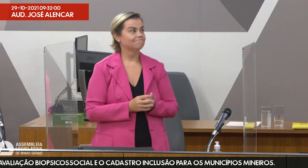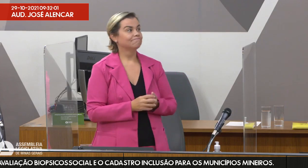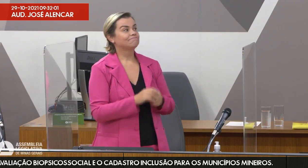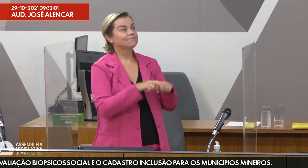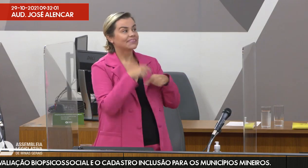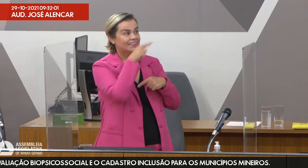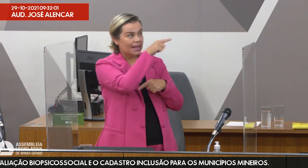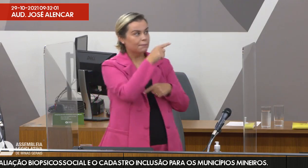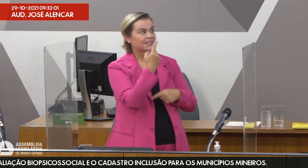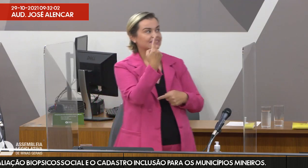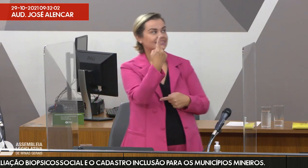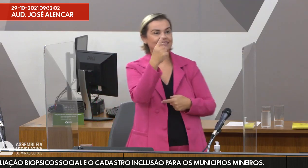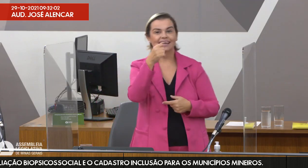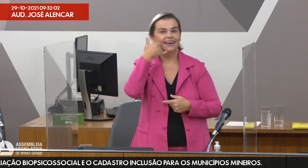sinais.